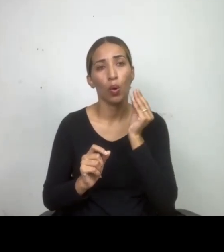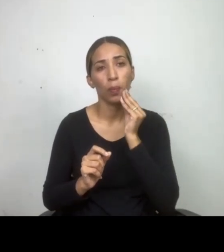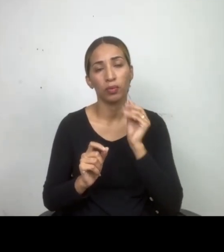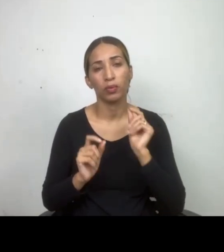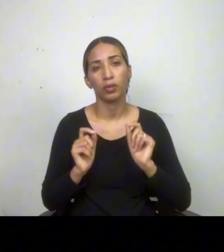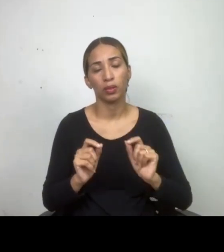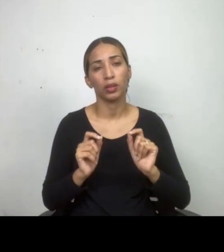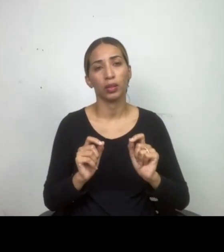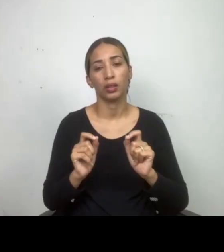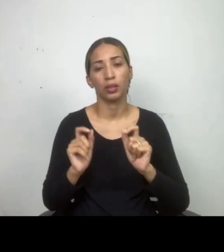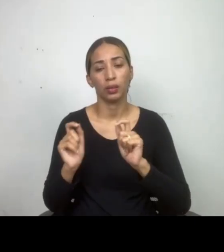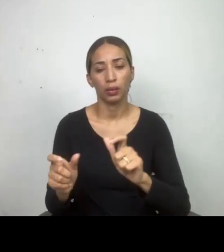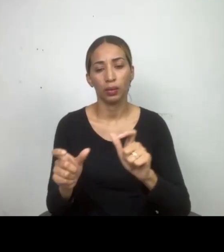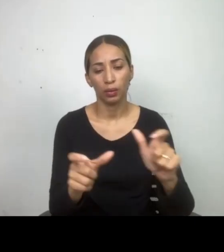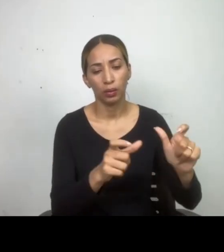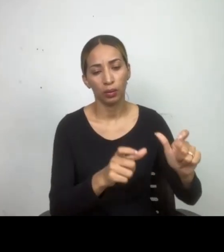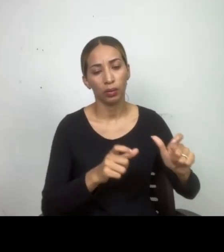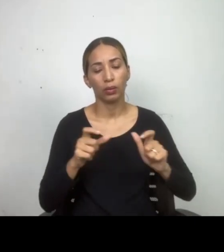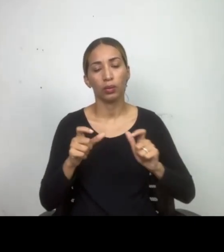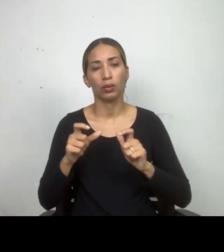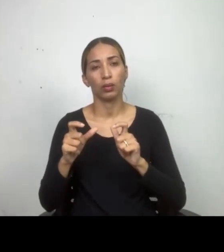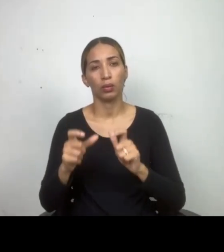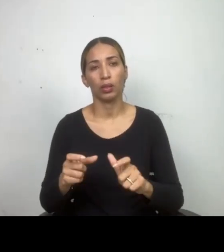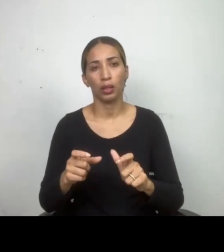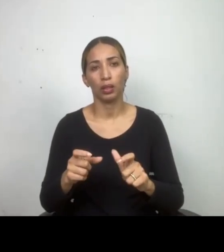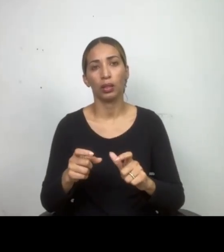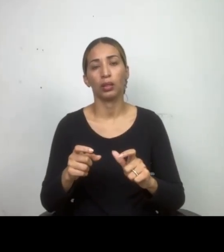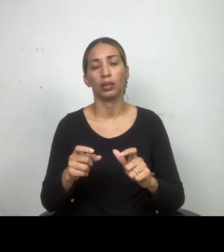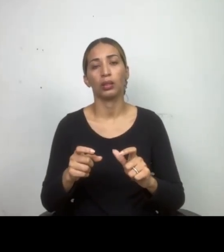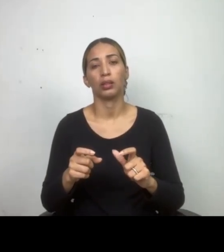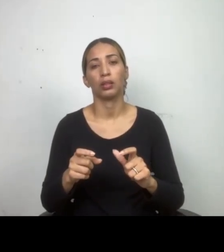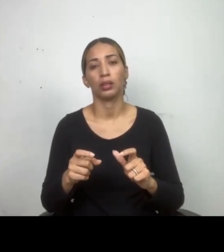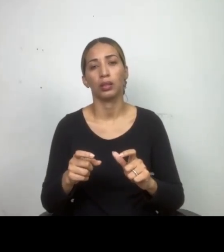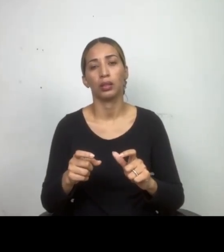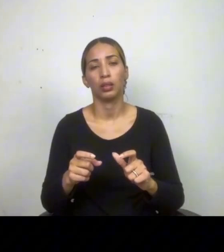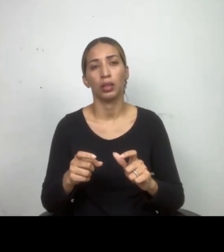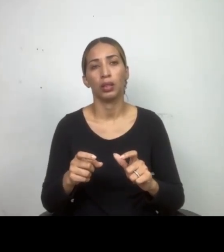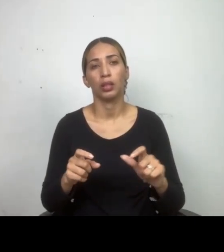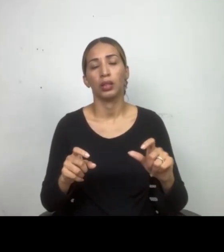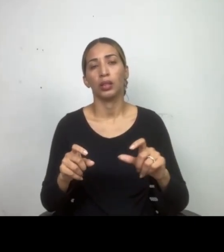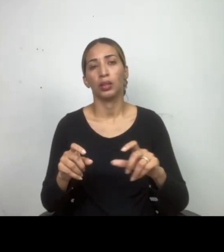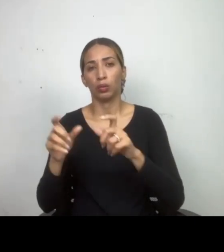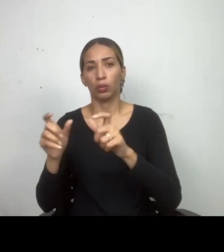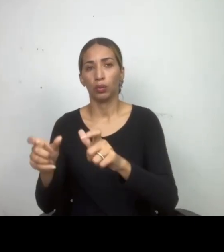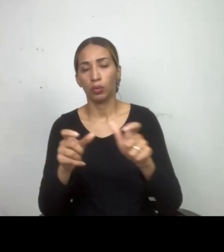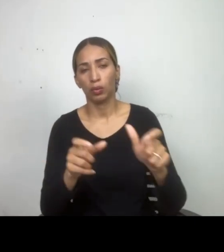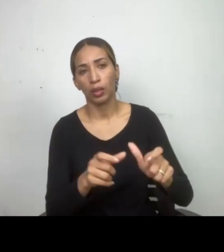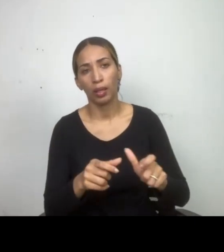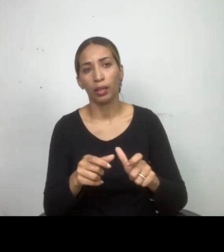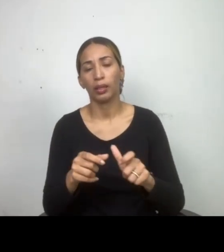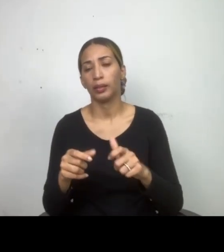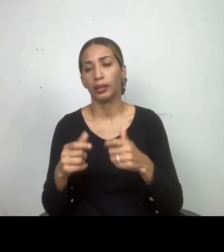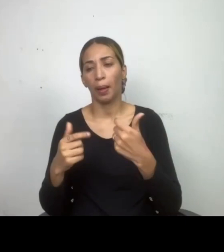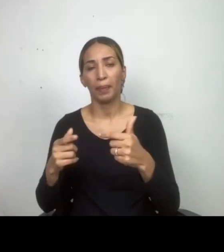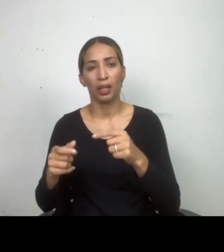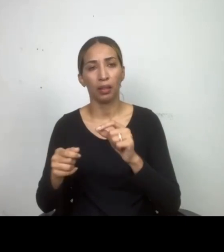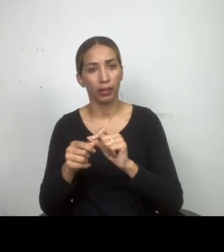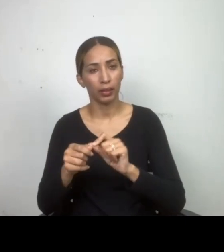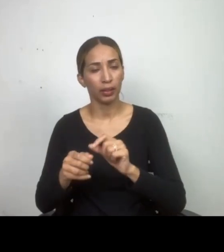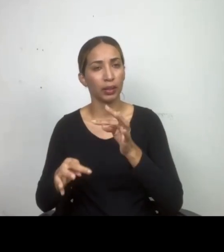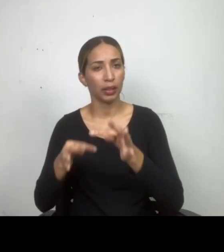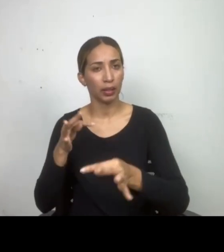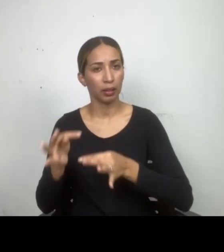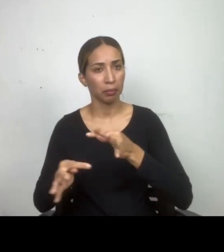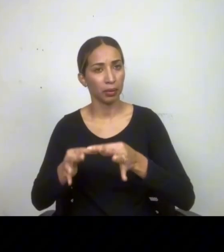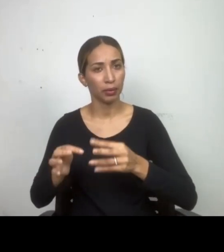dessas comunidades terapêuticas do ponto de vista político, ideológico, né, da sua construção e condução. Mas a gente precisa